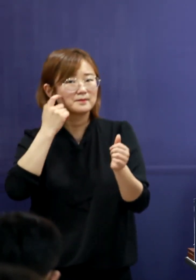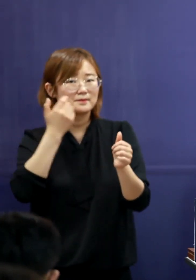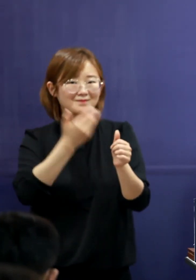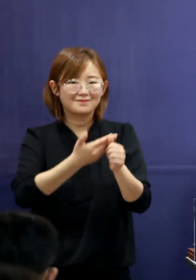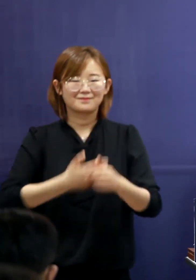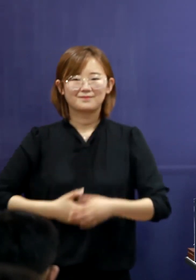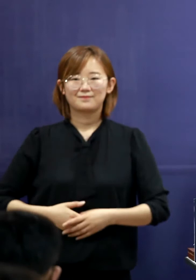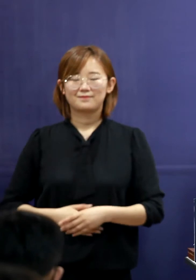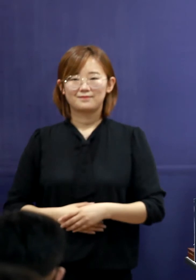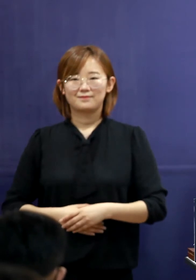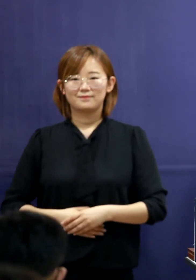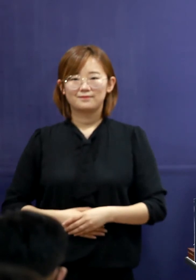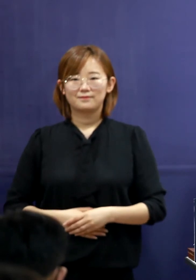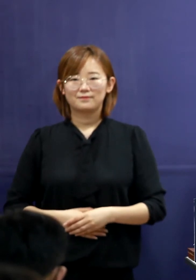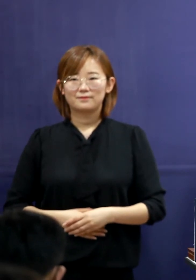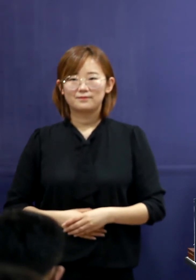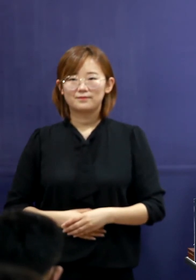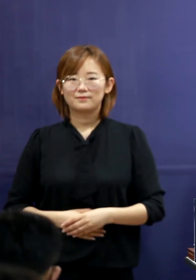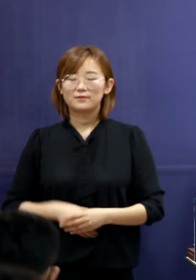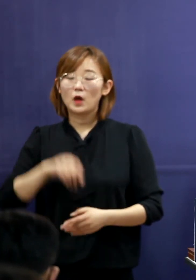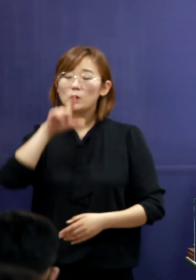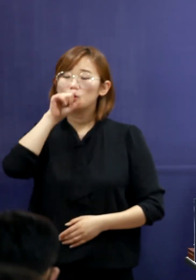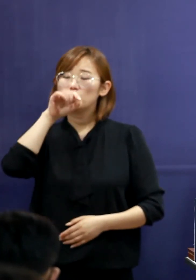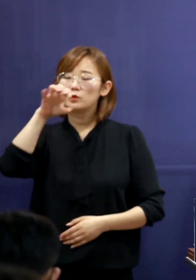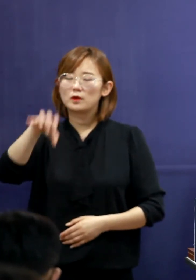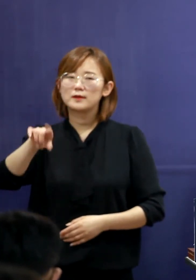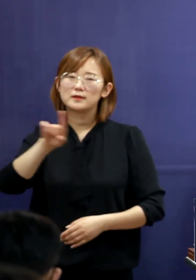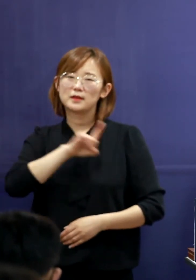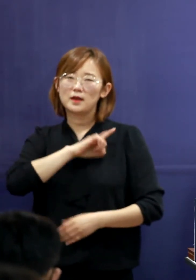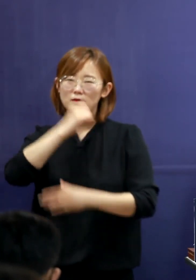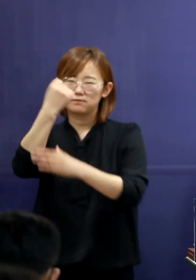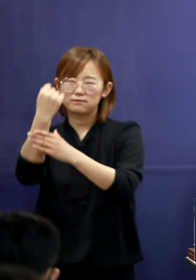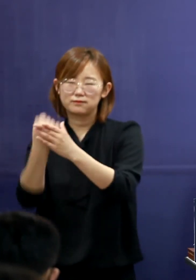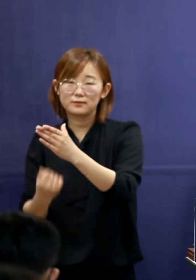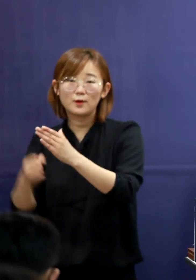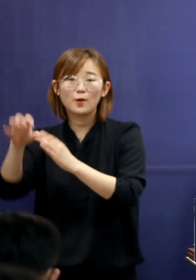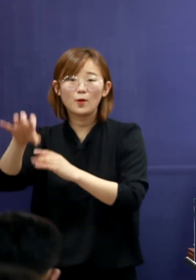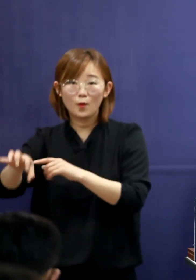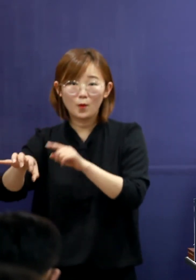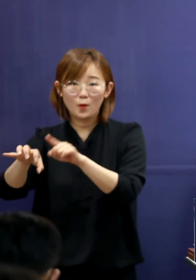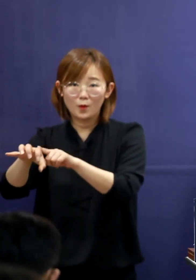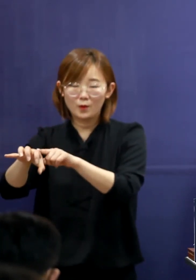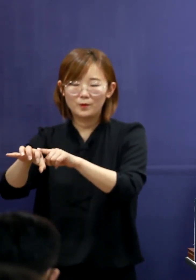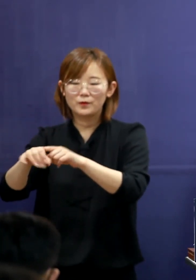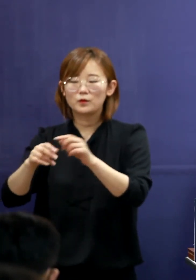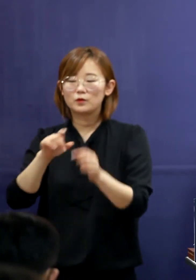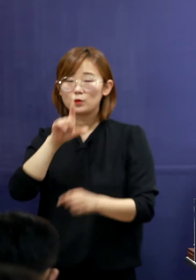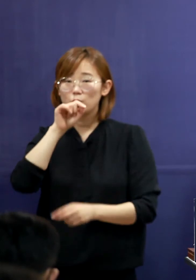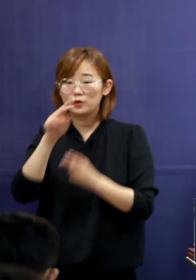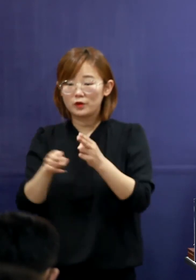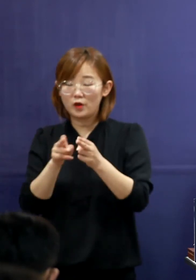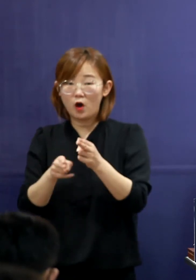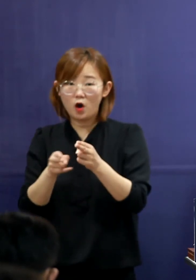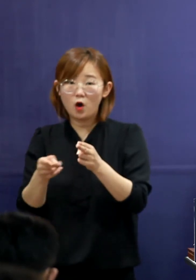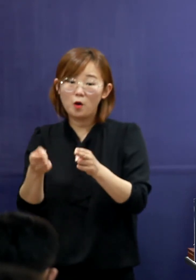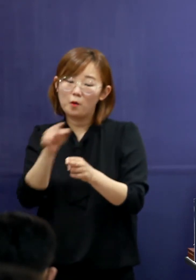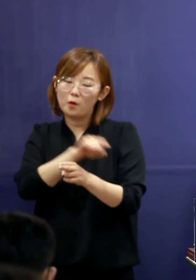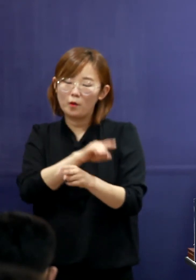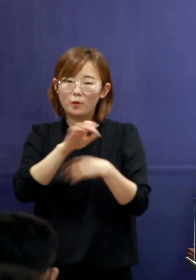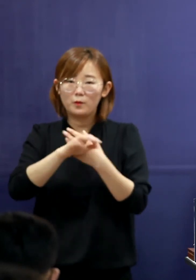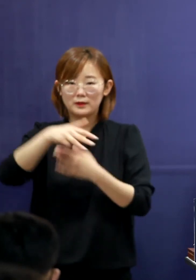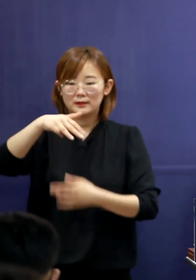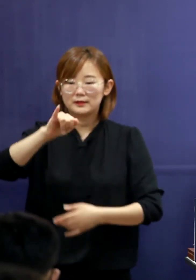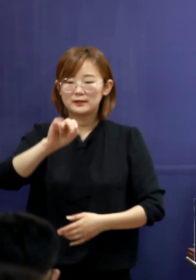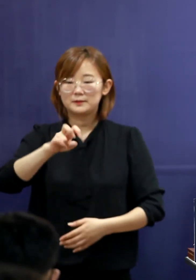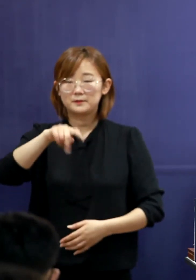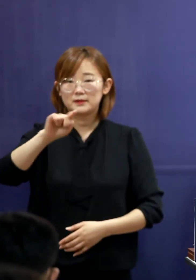예를 들어서 조치원에서 이제 제일 좀 낙후된 곳이 조치원역 서쪽편에 침산,